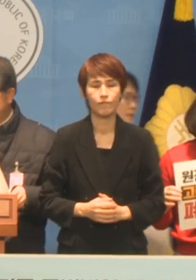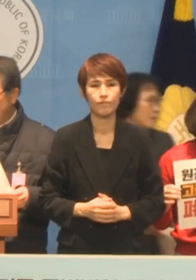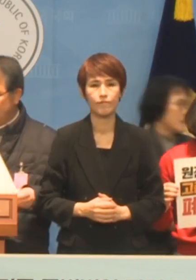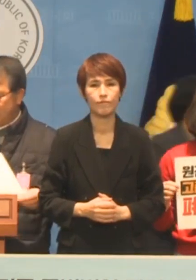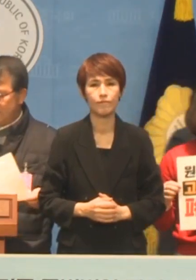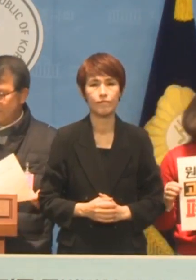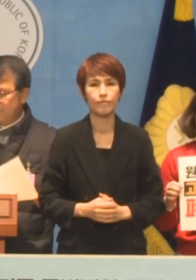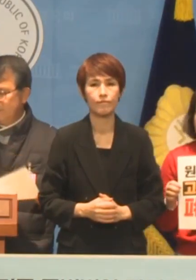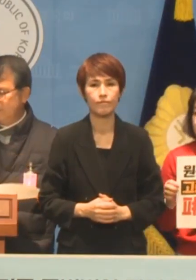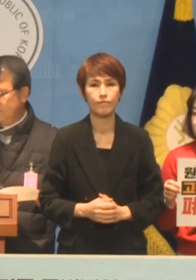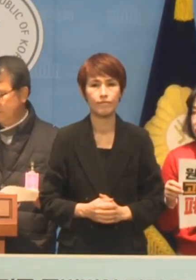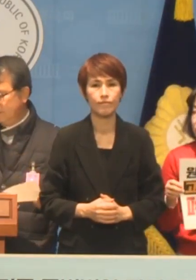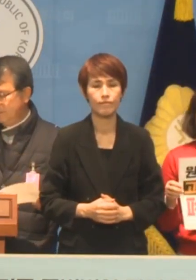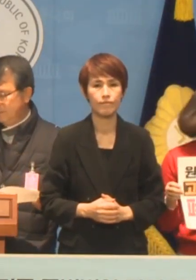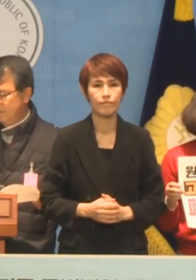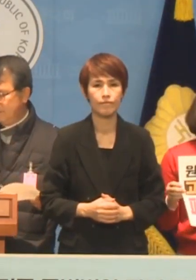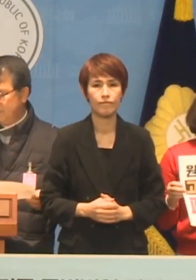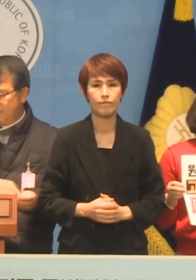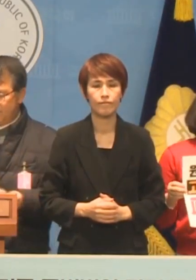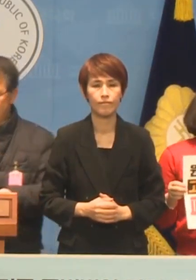네.